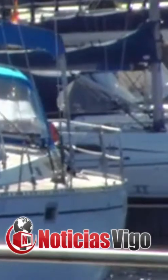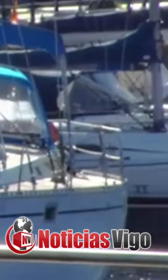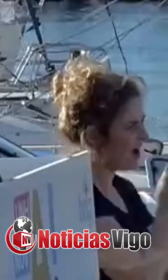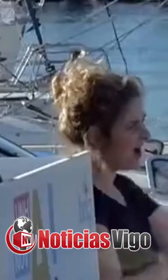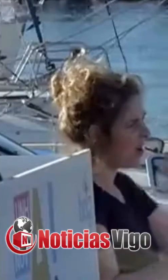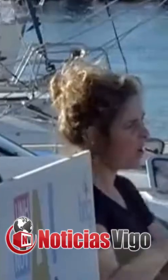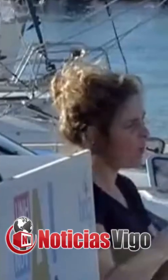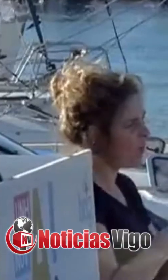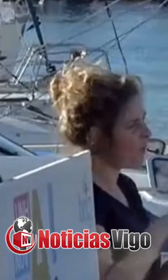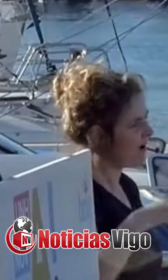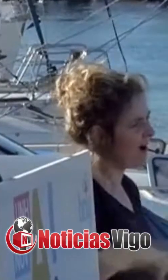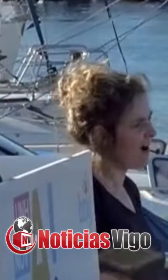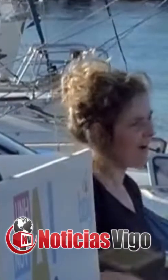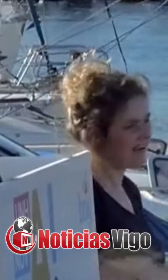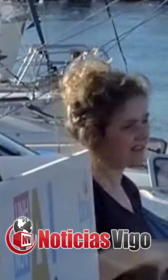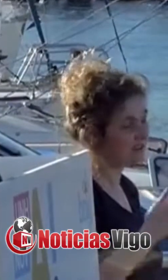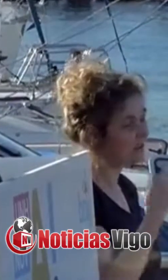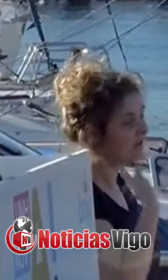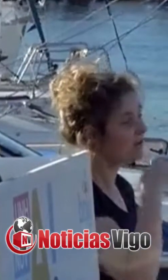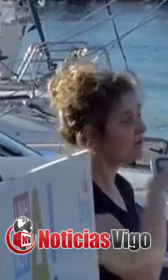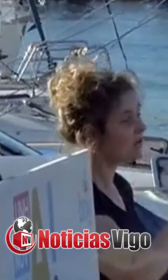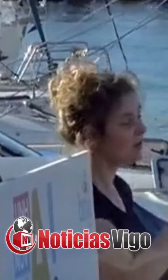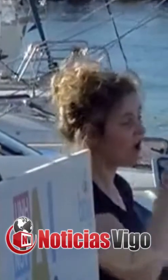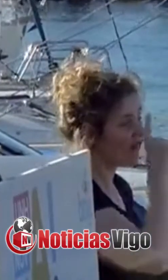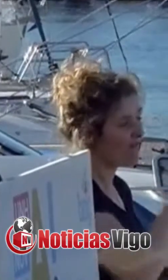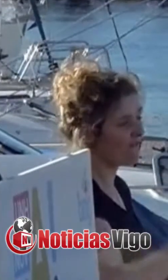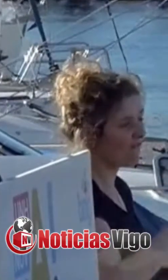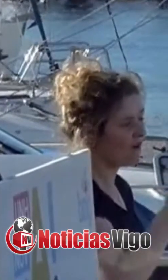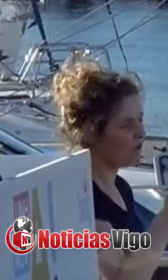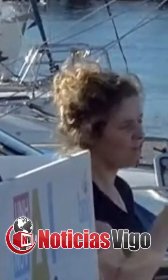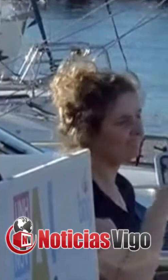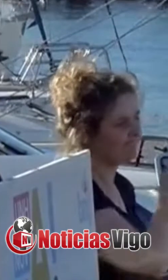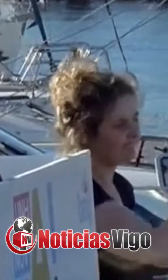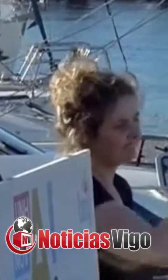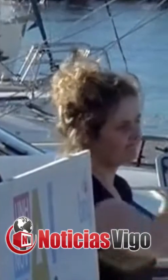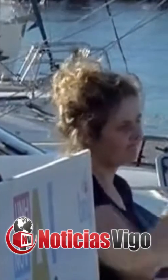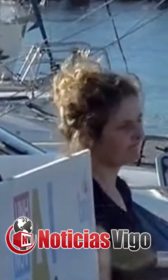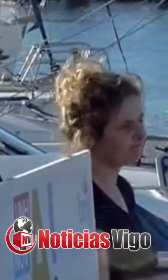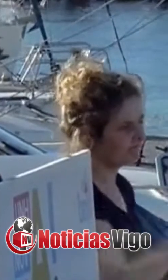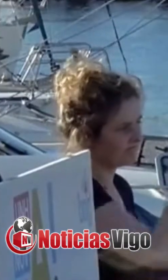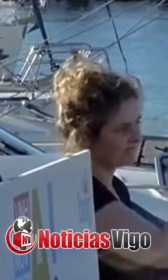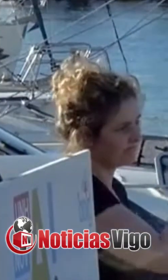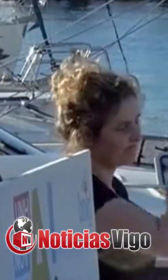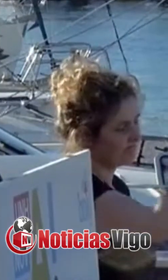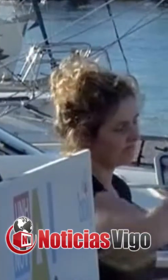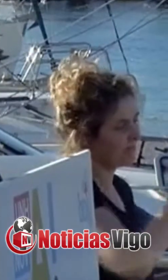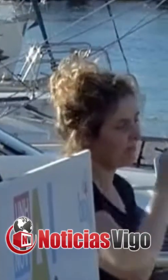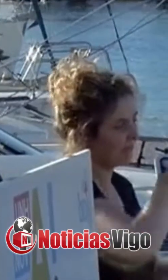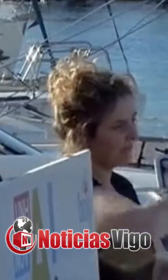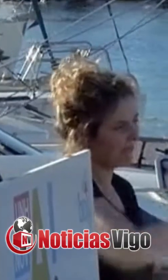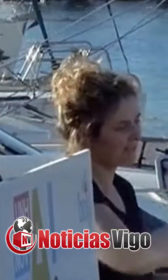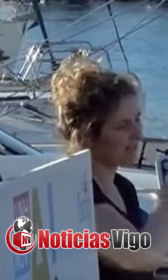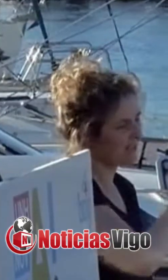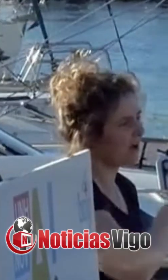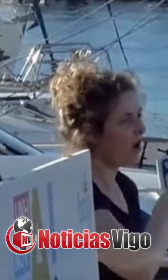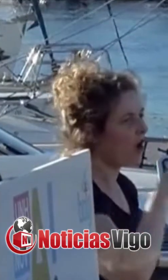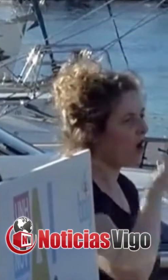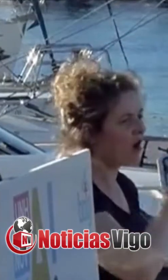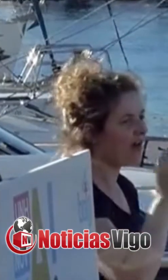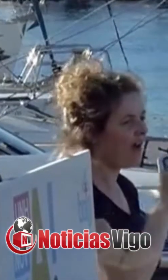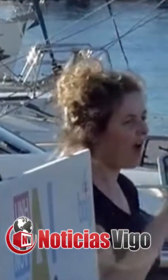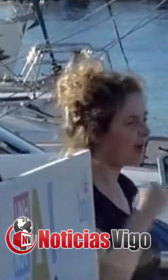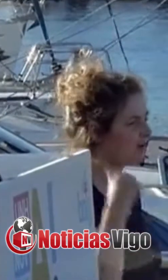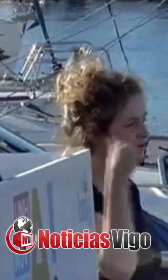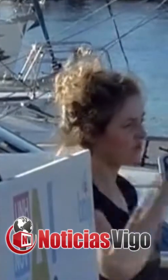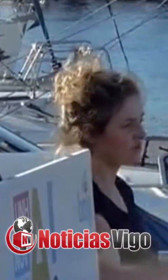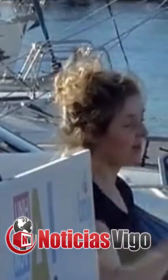casino. En esa economía de casino, Alberto Núñez Feijóo xogou un papel fundamental nestes 11 últimos anos,